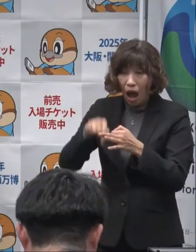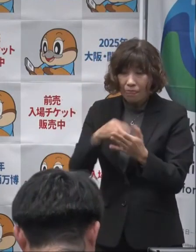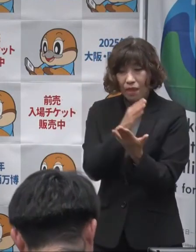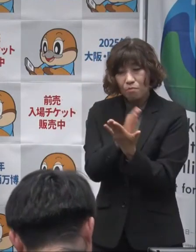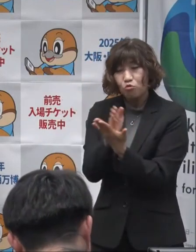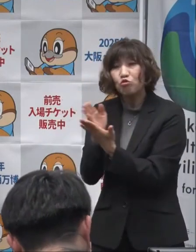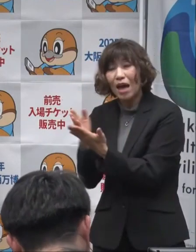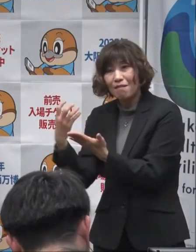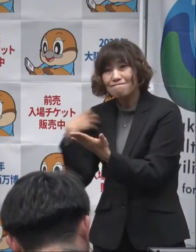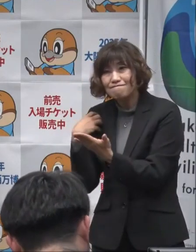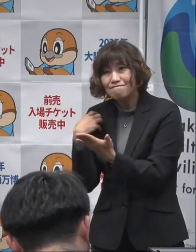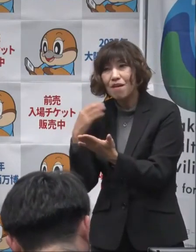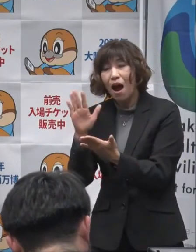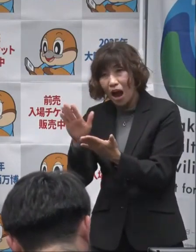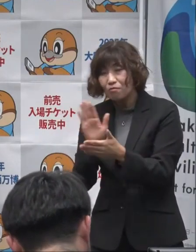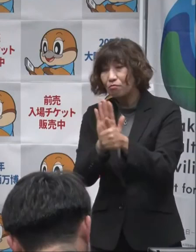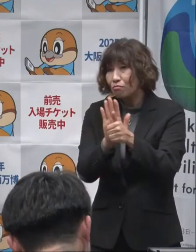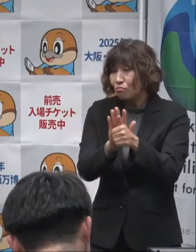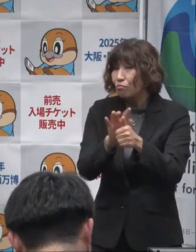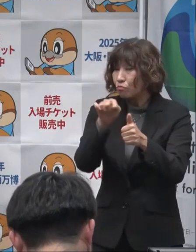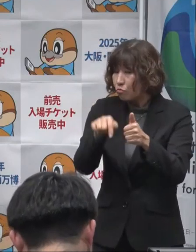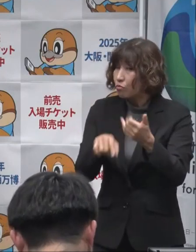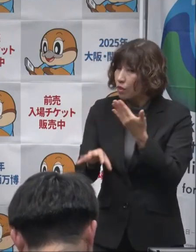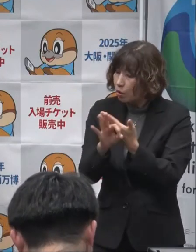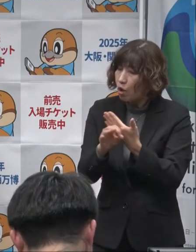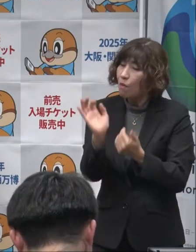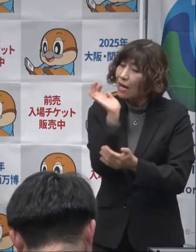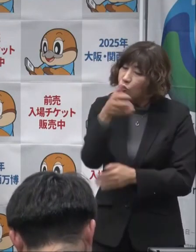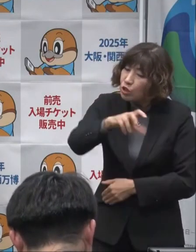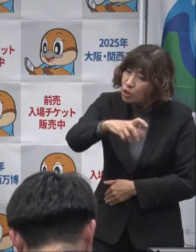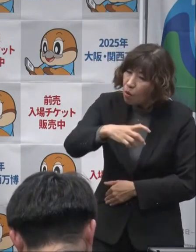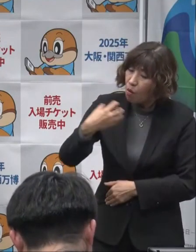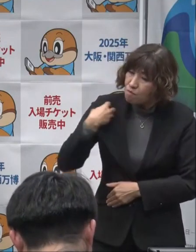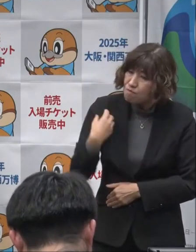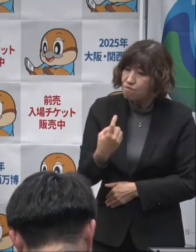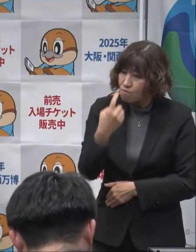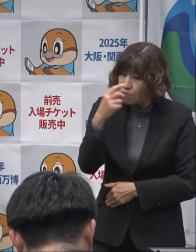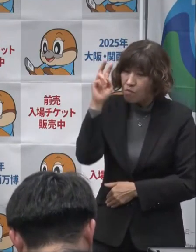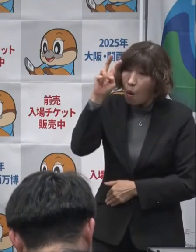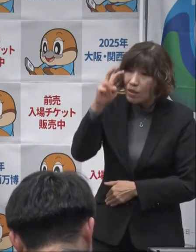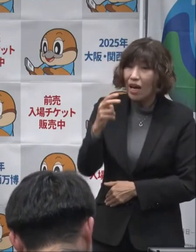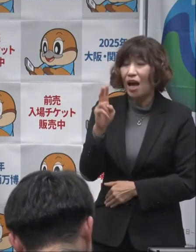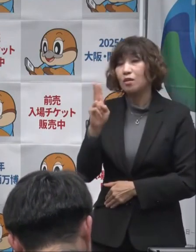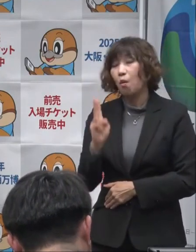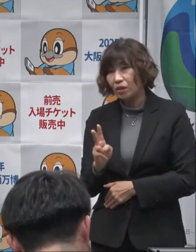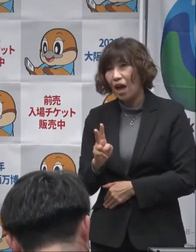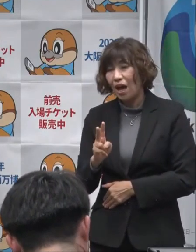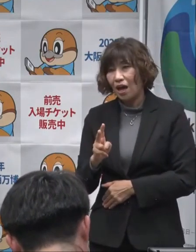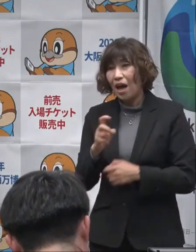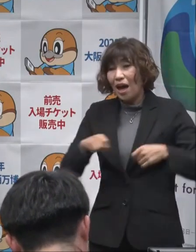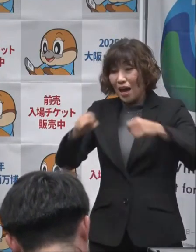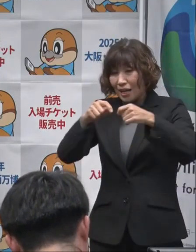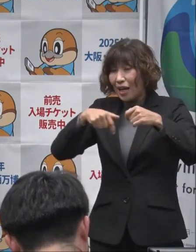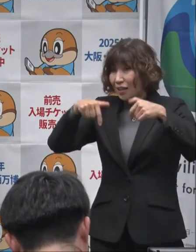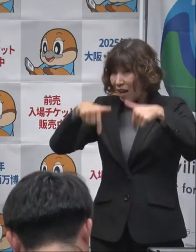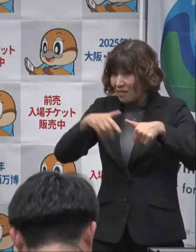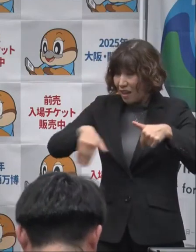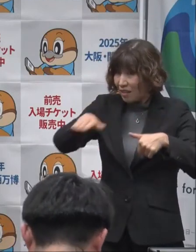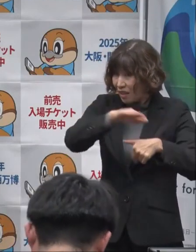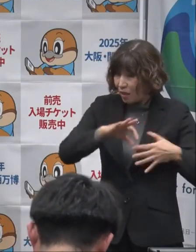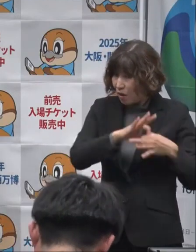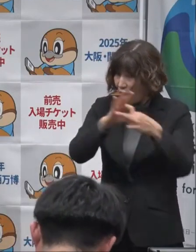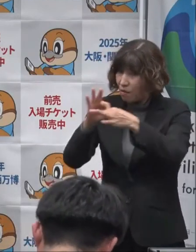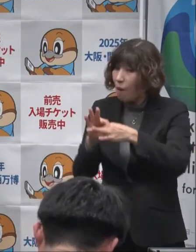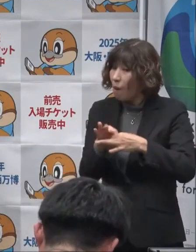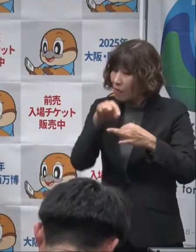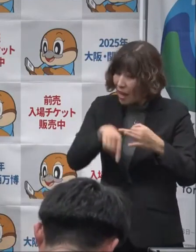められている水道とかいろんな違うエリアもあるんですけれども、関西広域連合で決めましたカウンターパートとしましては